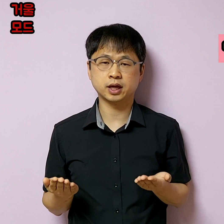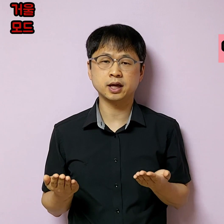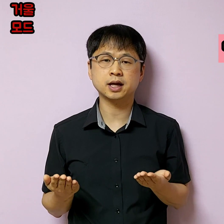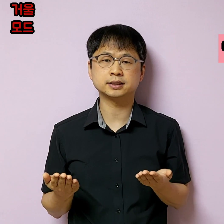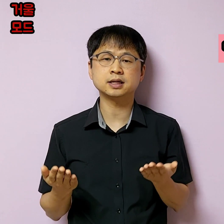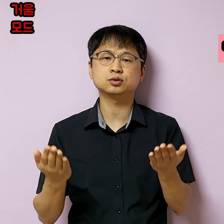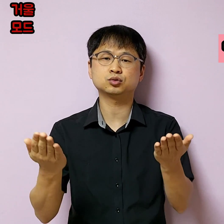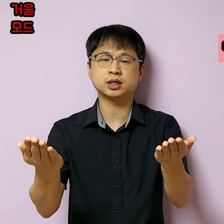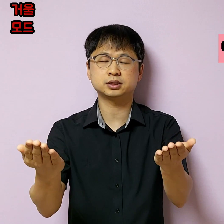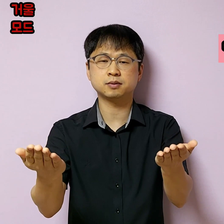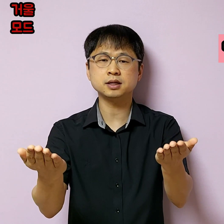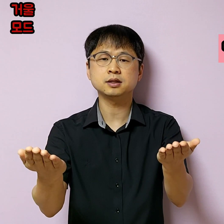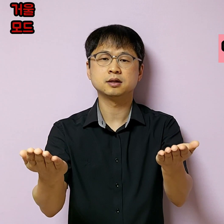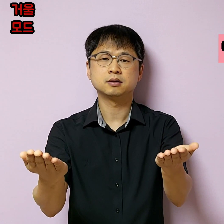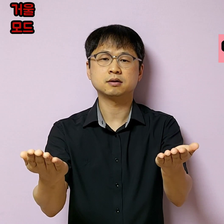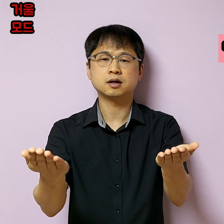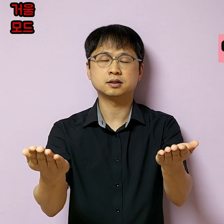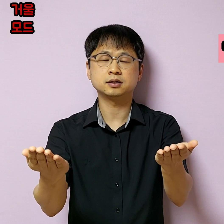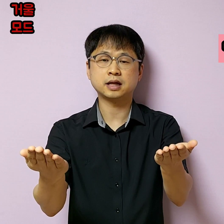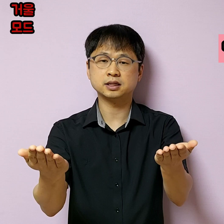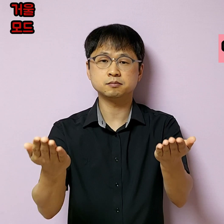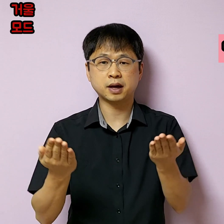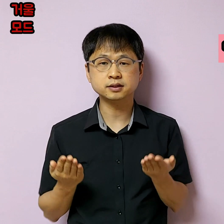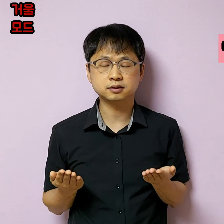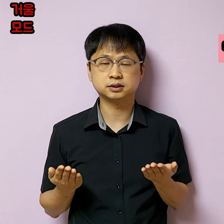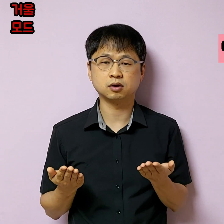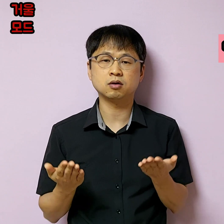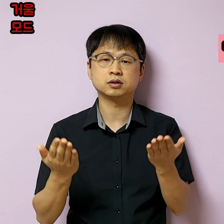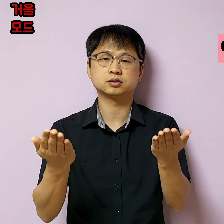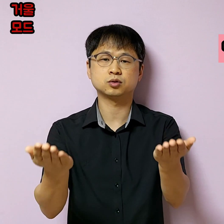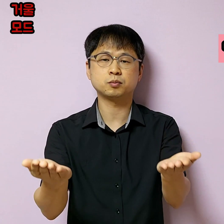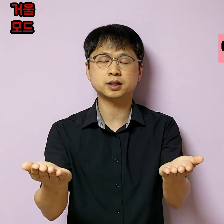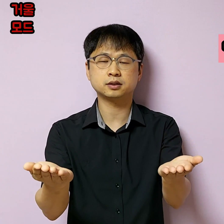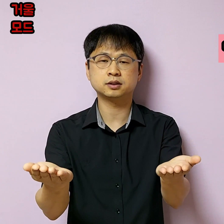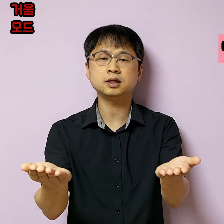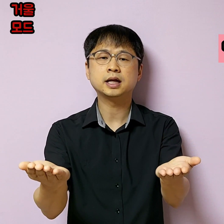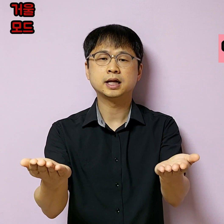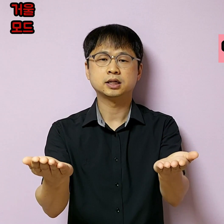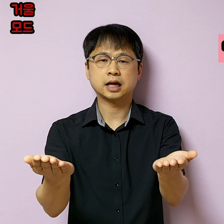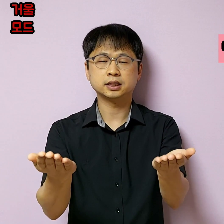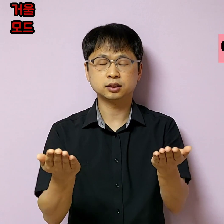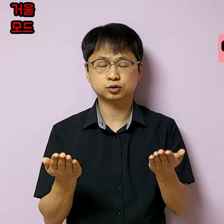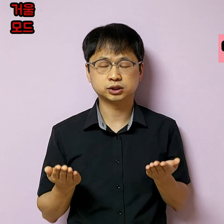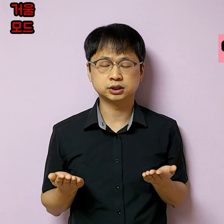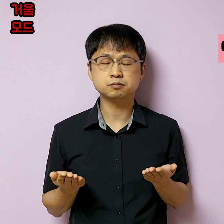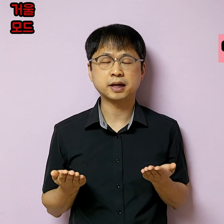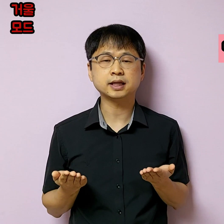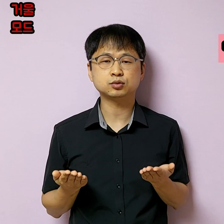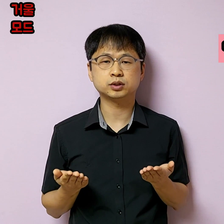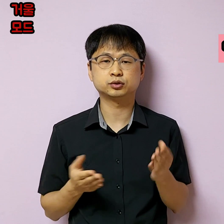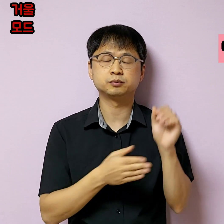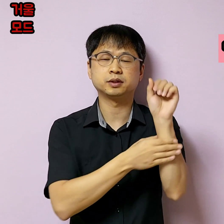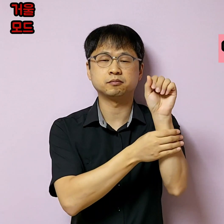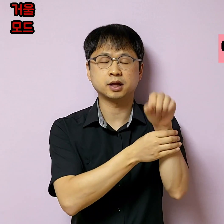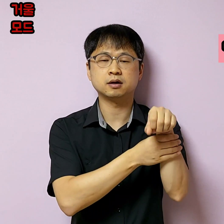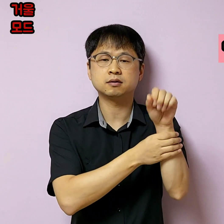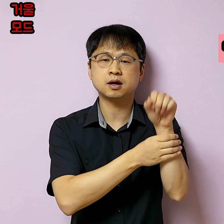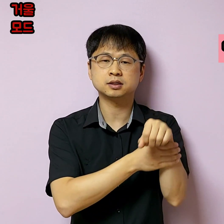때문에 가사는 주다이지만 허락을 나는 받은 거죠. 그래서 손바닥을 당겨주시는 받다 수어 해주시면 됩니다.